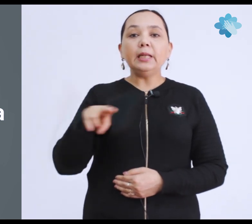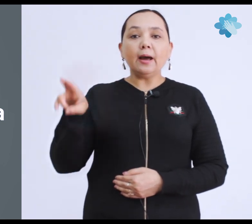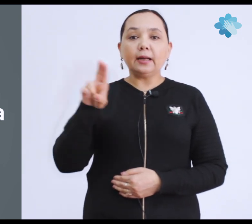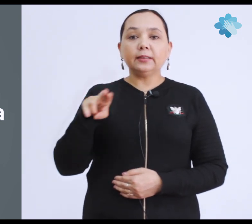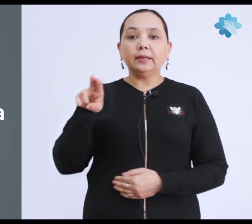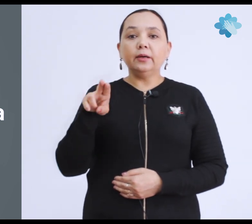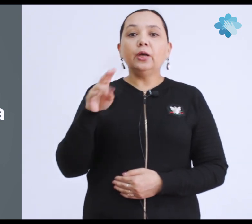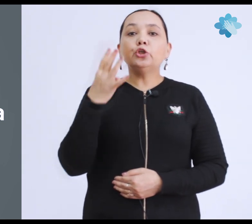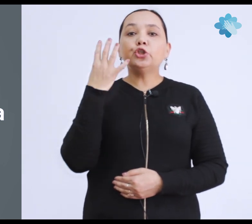3 миллиарда,